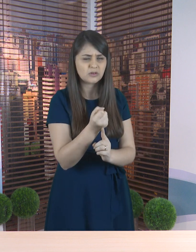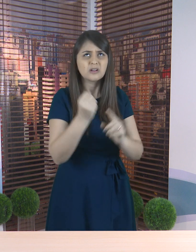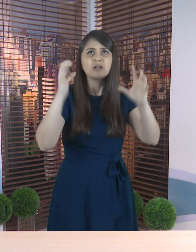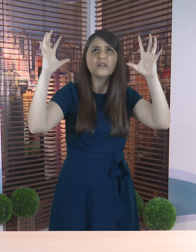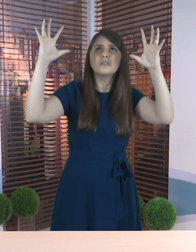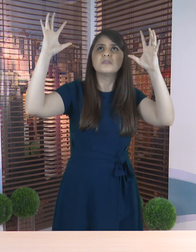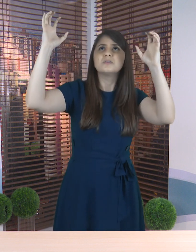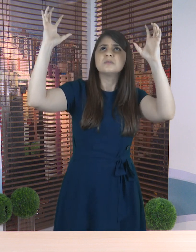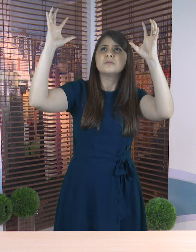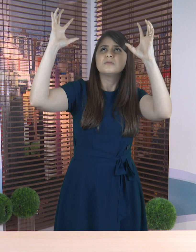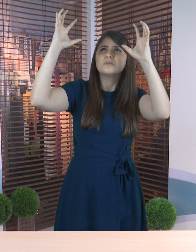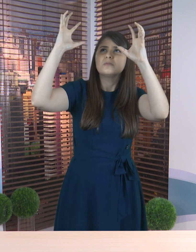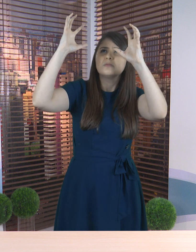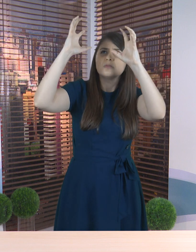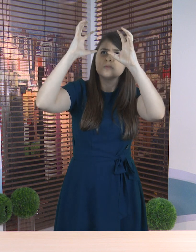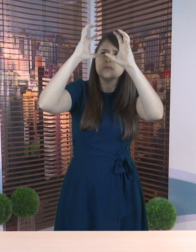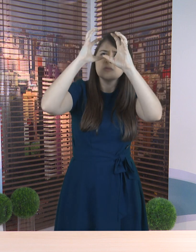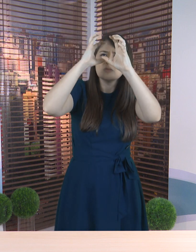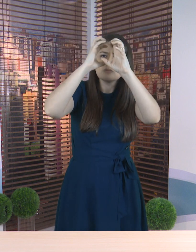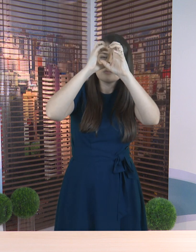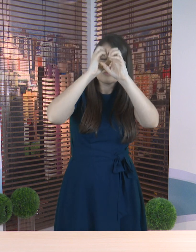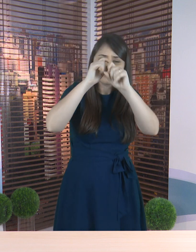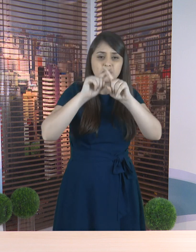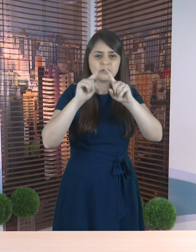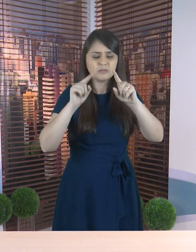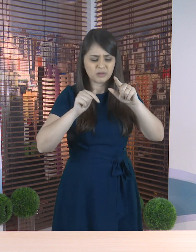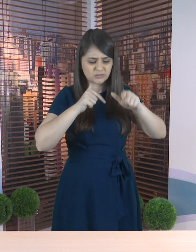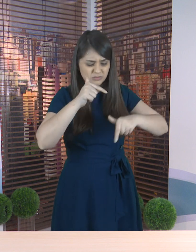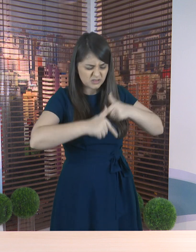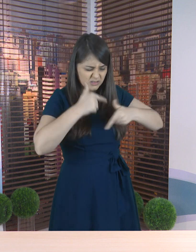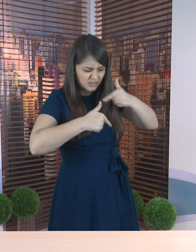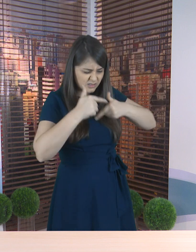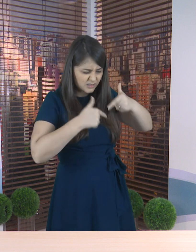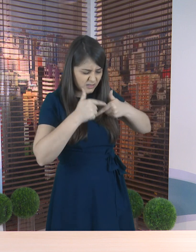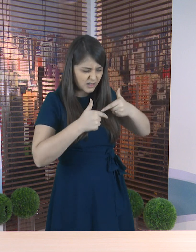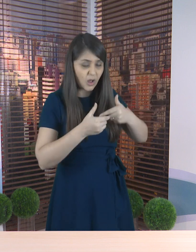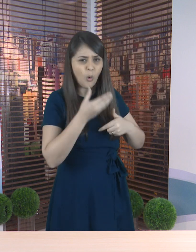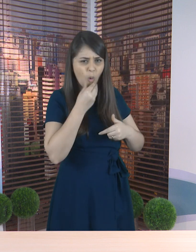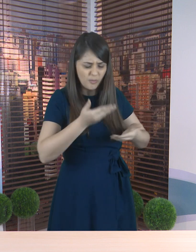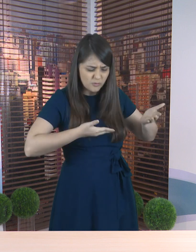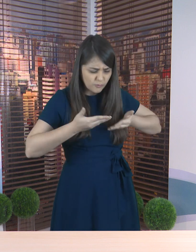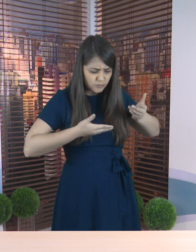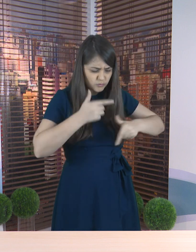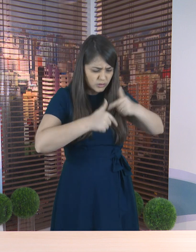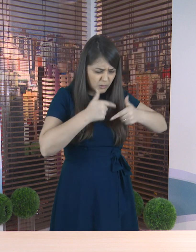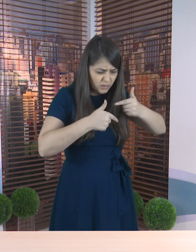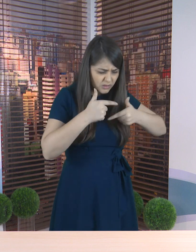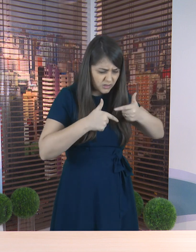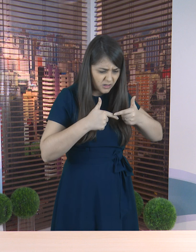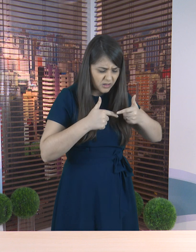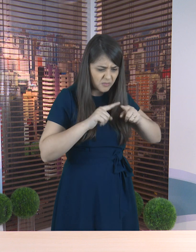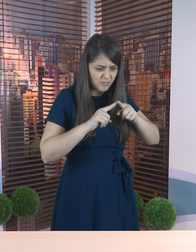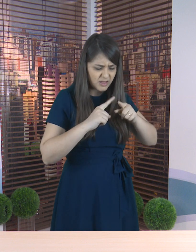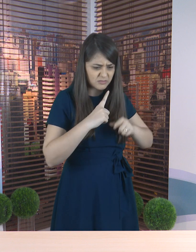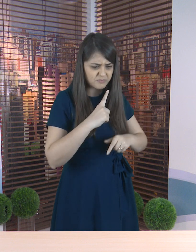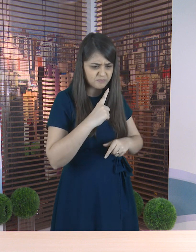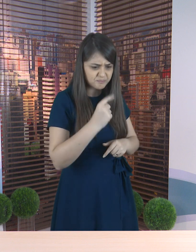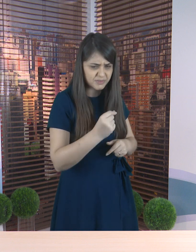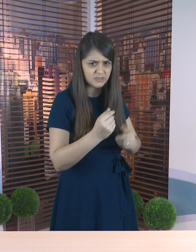nessas circunstâncias? Será que existe esperança? Jó parece estar desiludido. Até mesmo